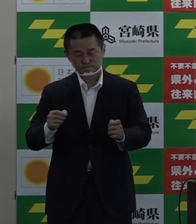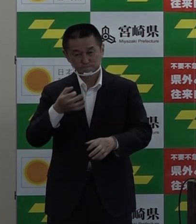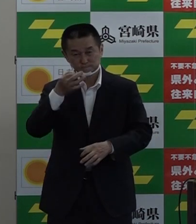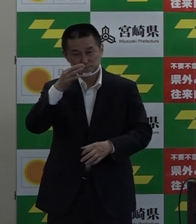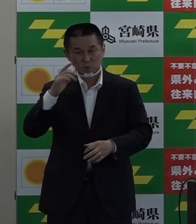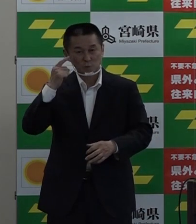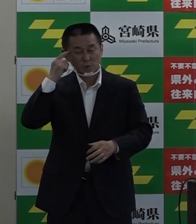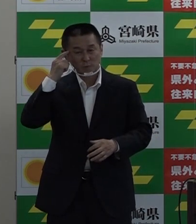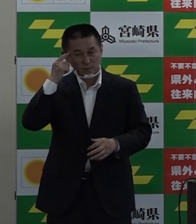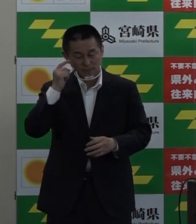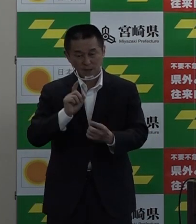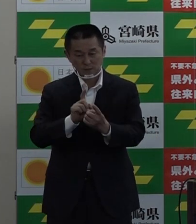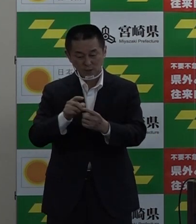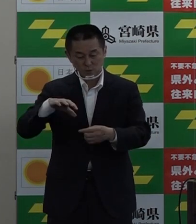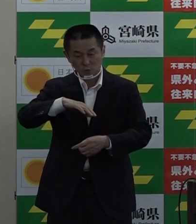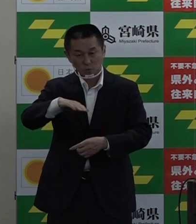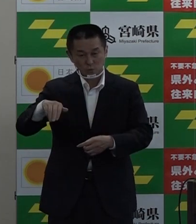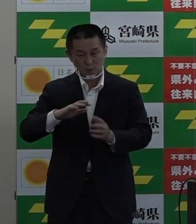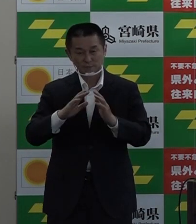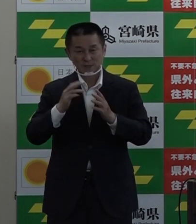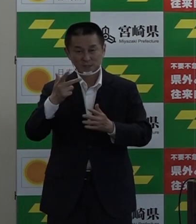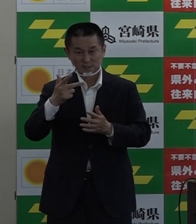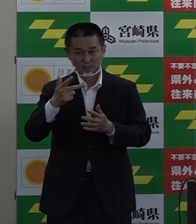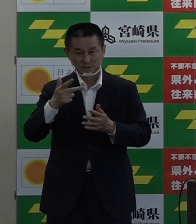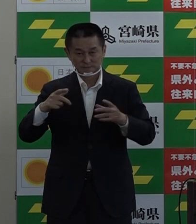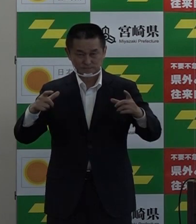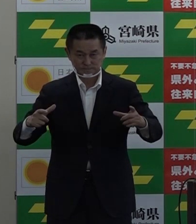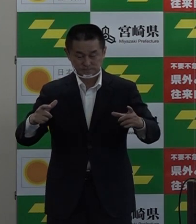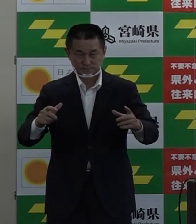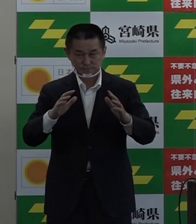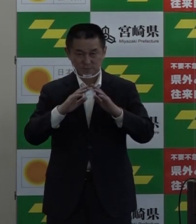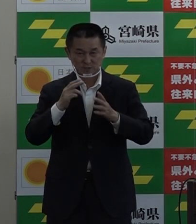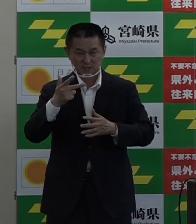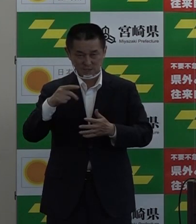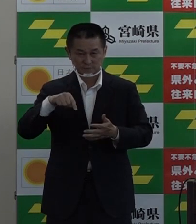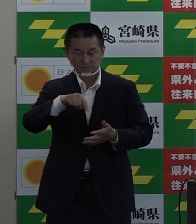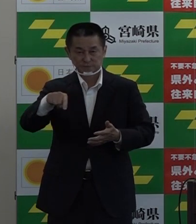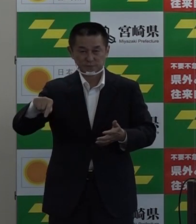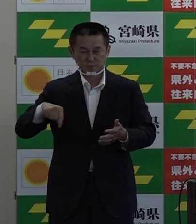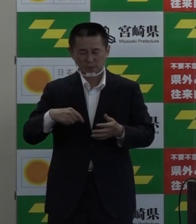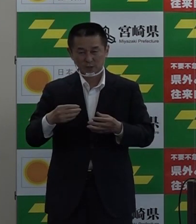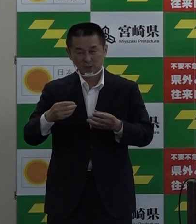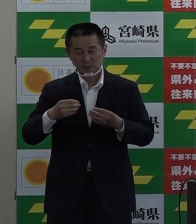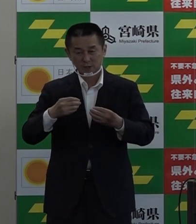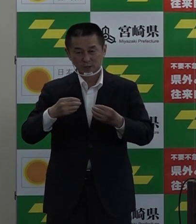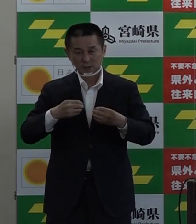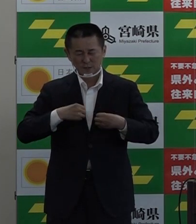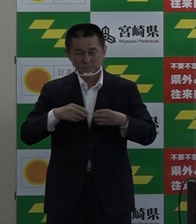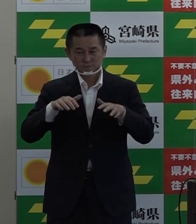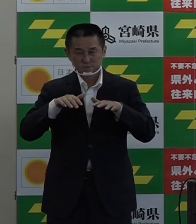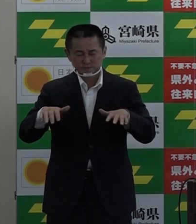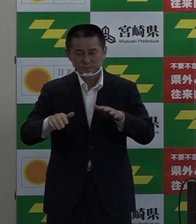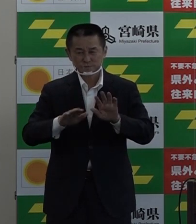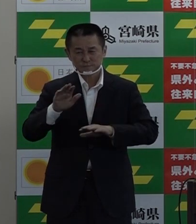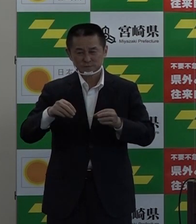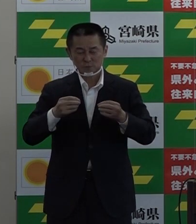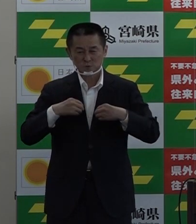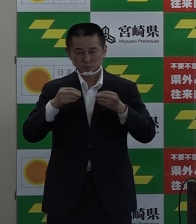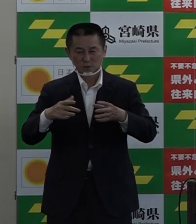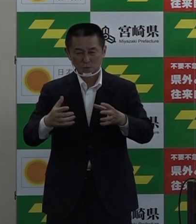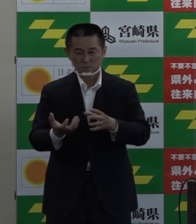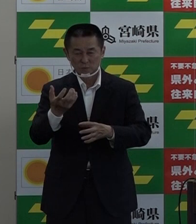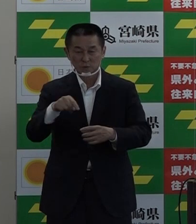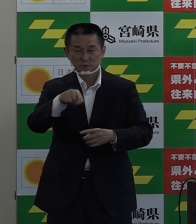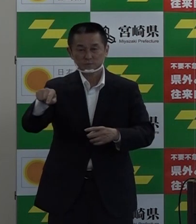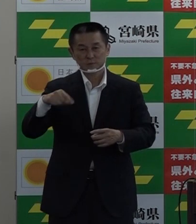象地域は宮崎市ということであります。これも感染の確認の状況、クラスターの発生状